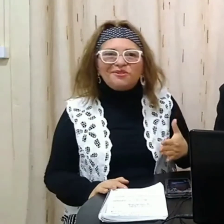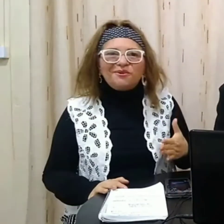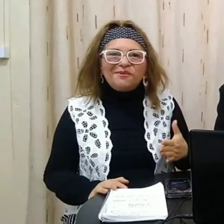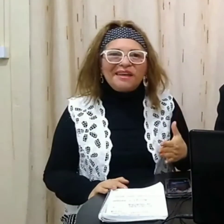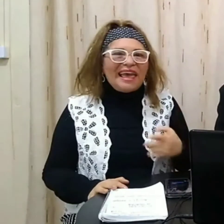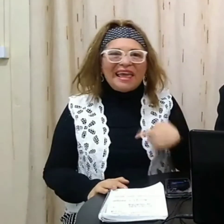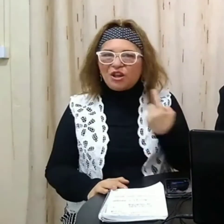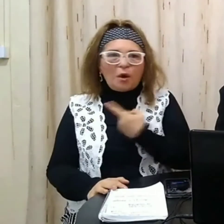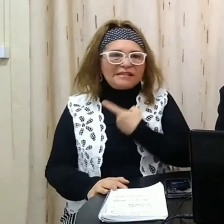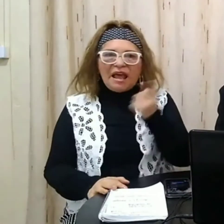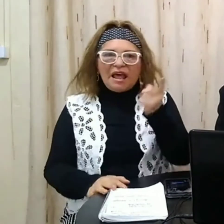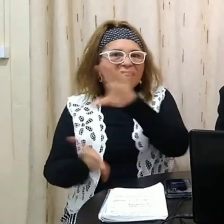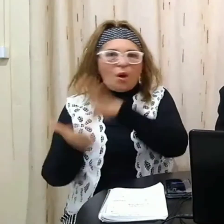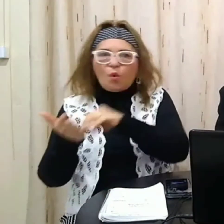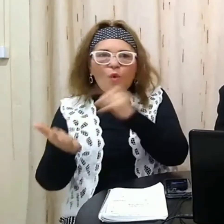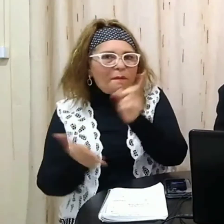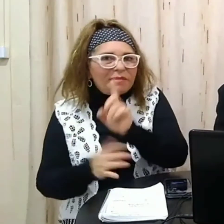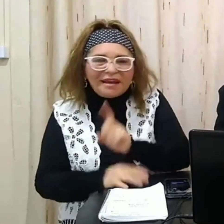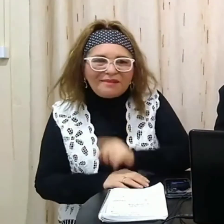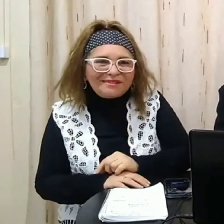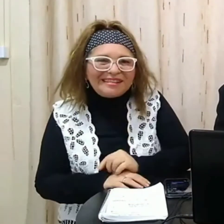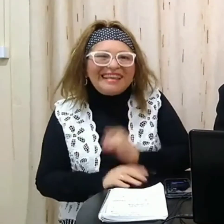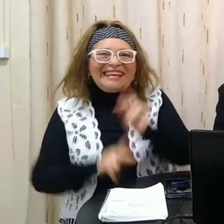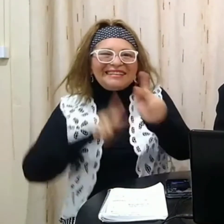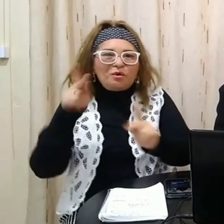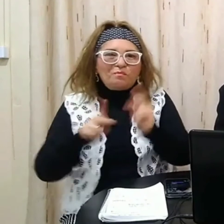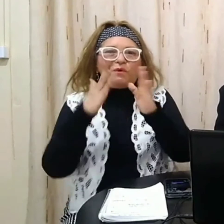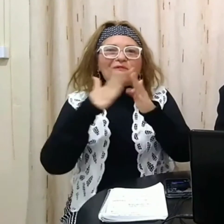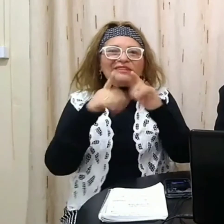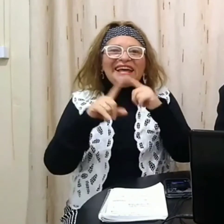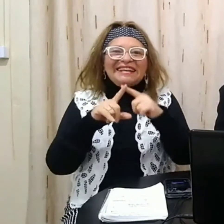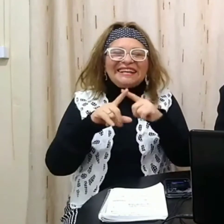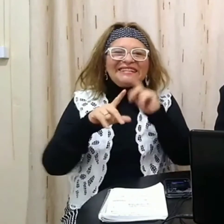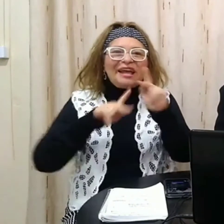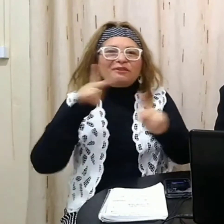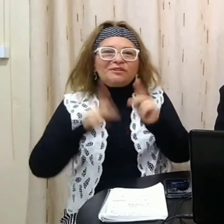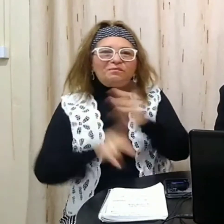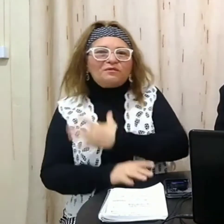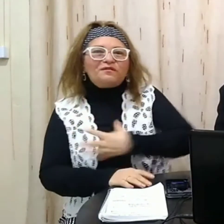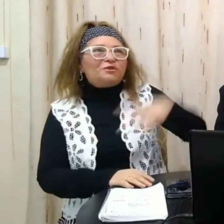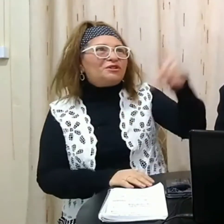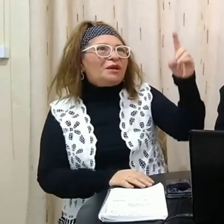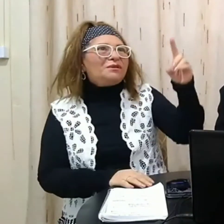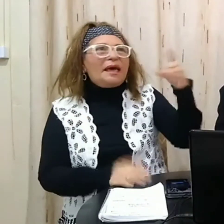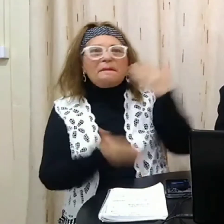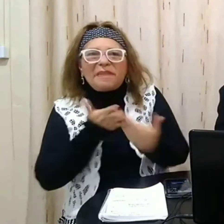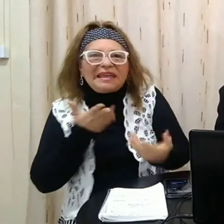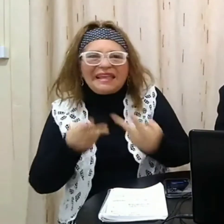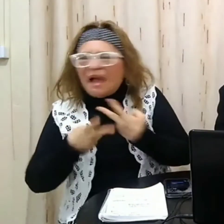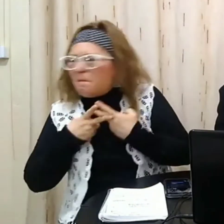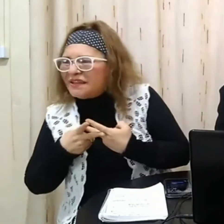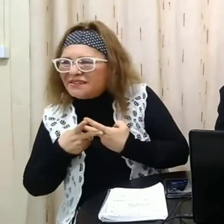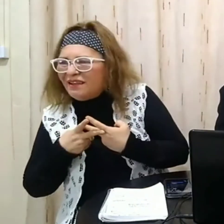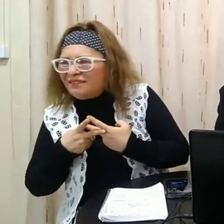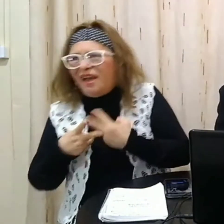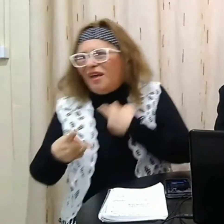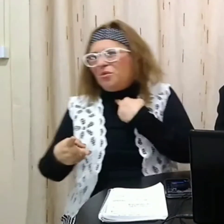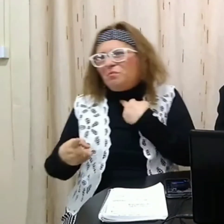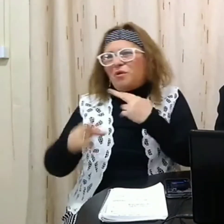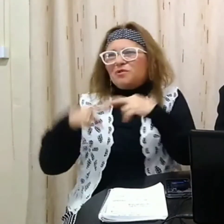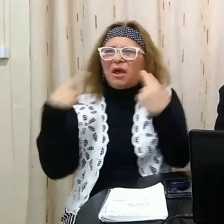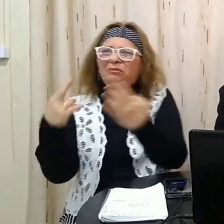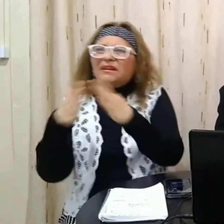realmente diferente. Então a igreja não pode ficar impaciente, principalmente nesses dias, porque está sem poder reunir. Tem